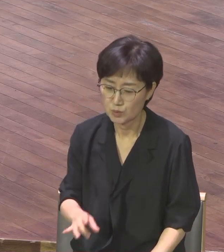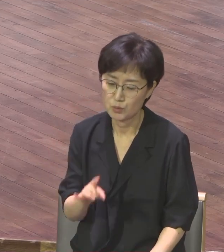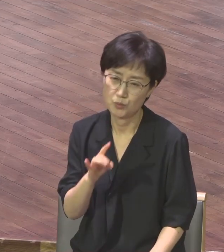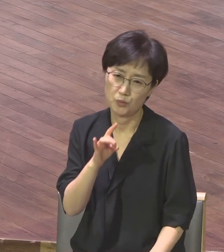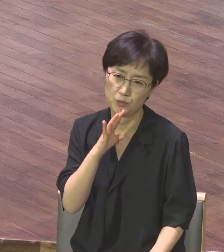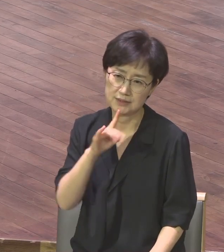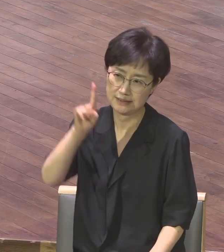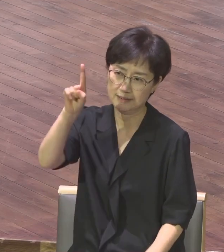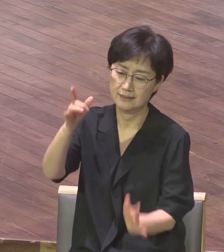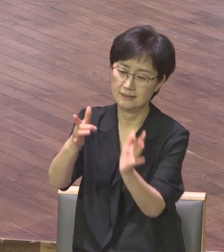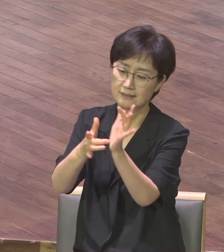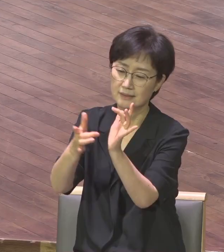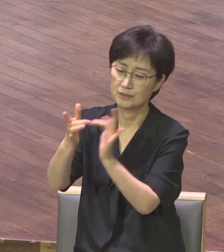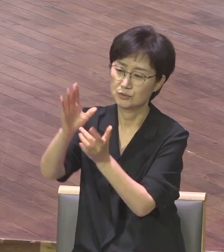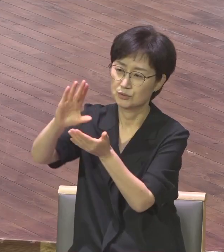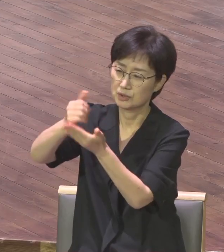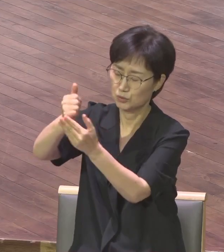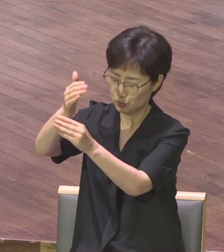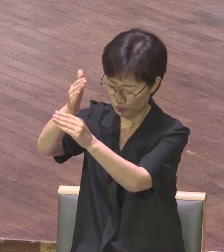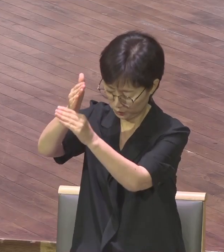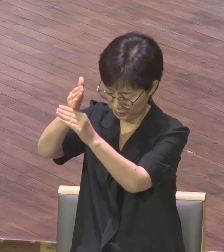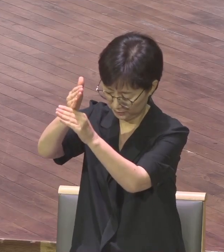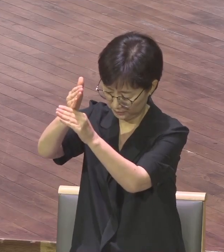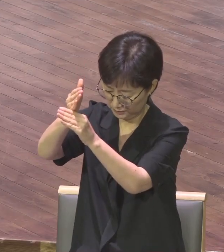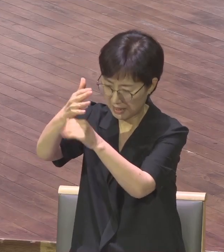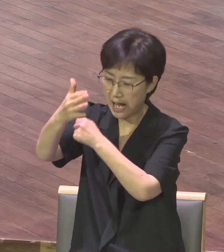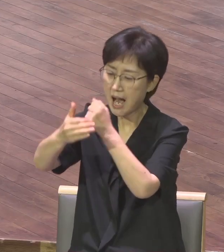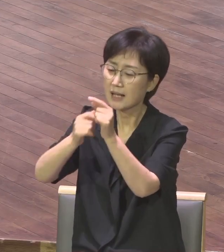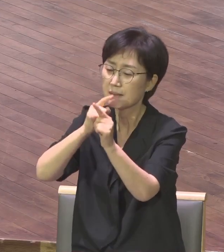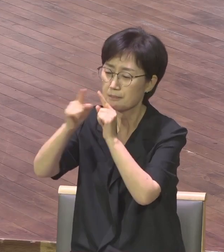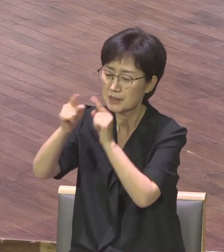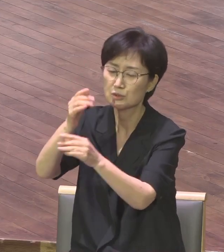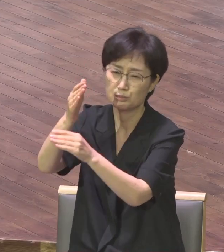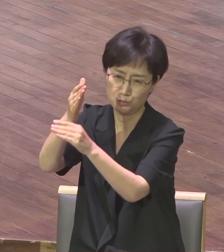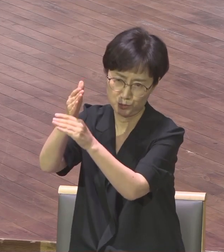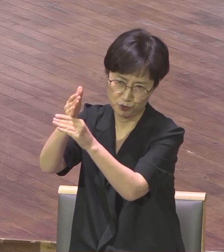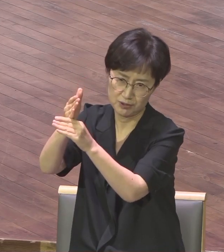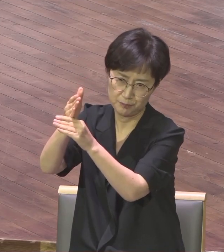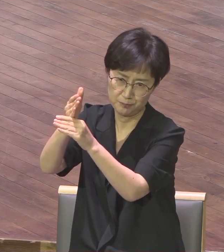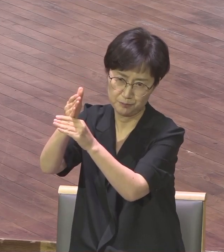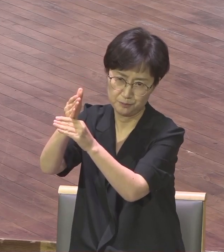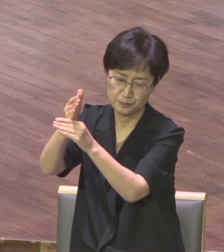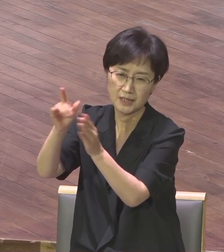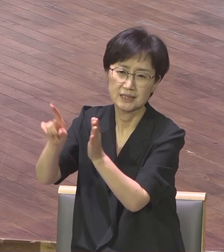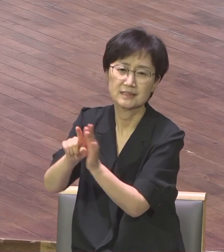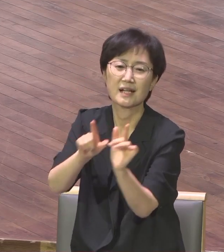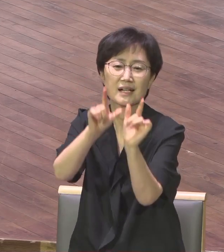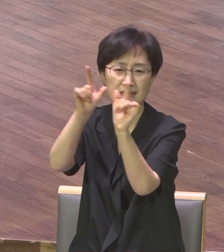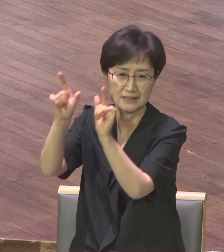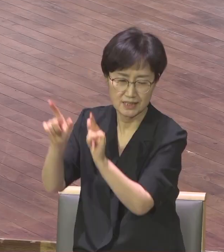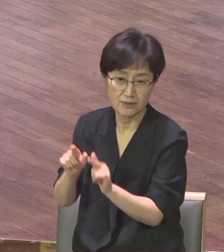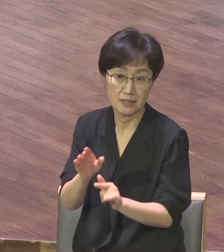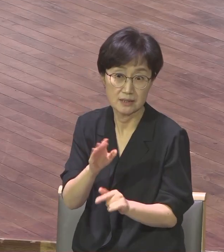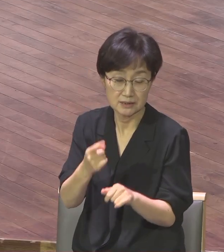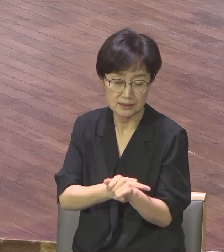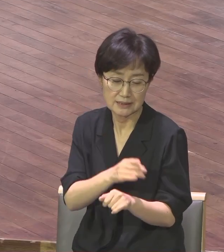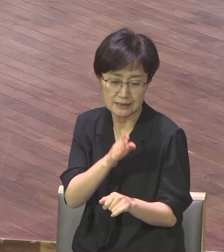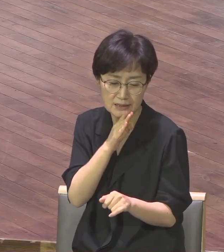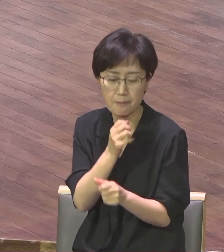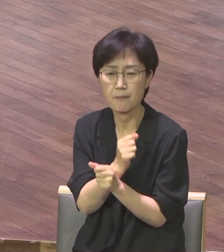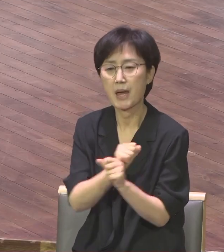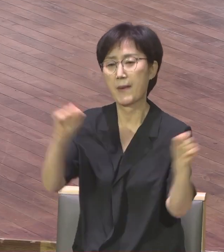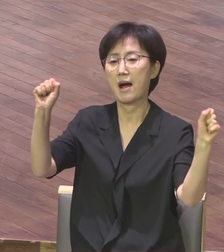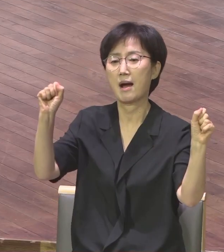오직 예수 그리스도 중심, 말씀 중심의 신앙생활을 하면서 참 해방, 참 자유함을